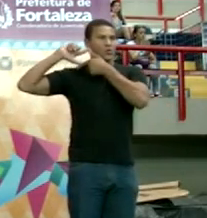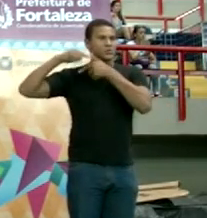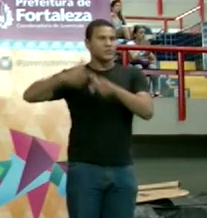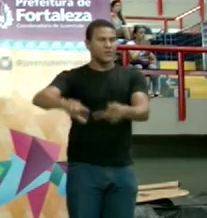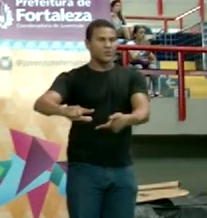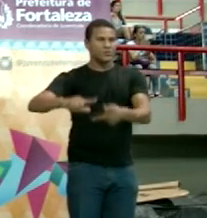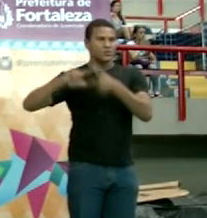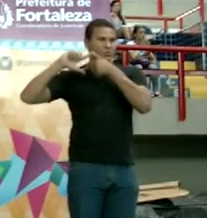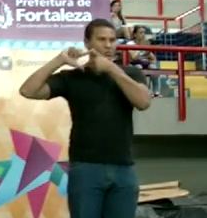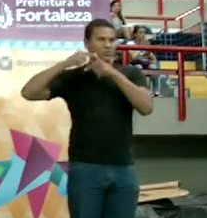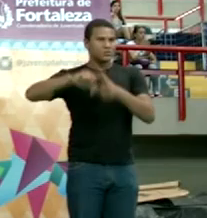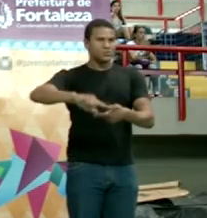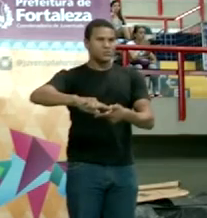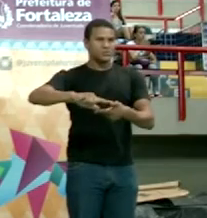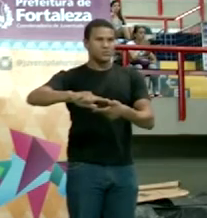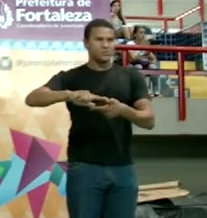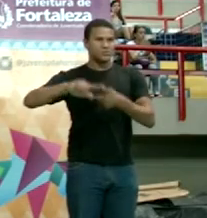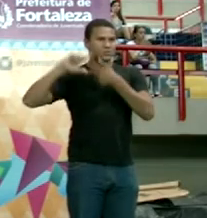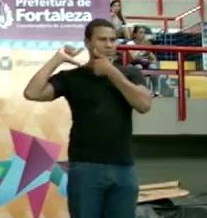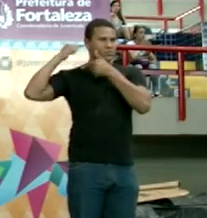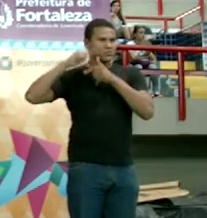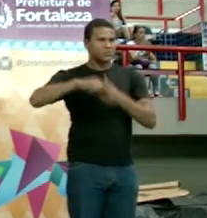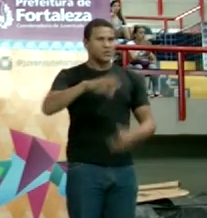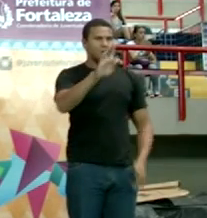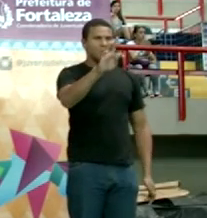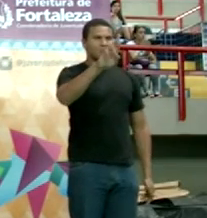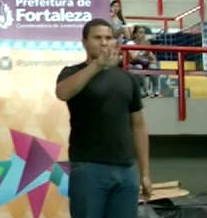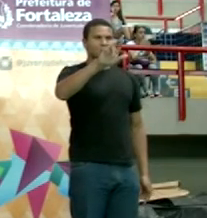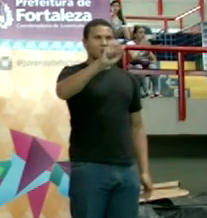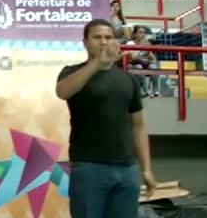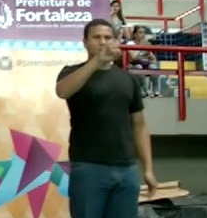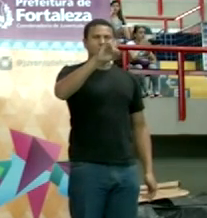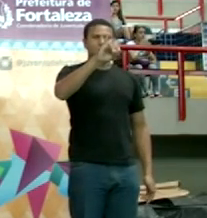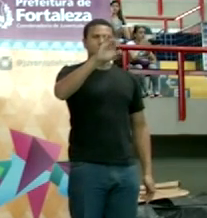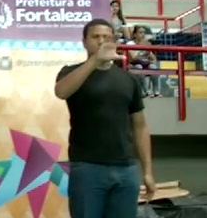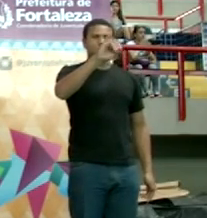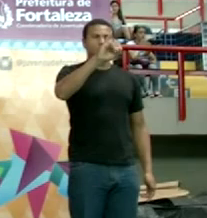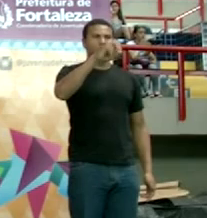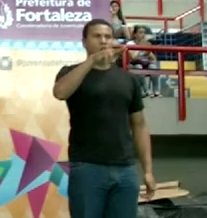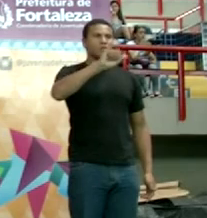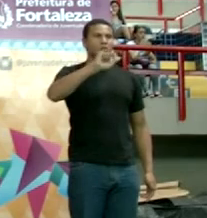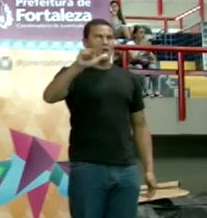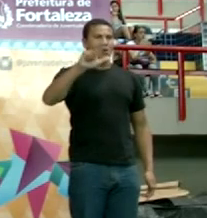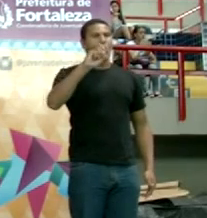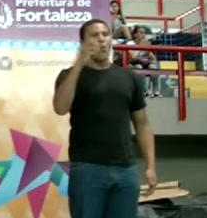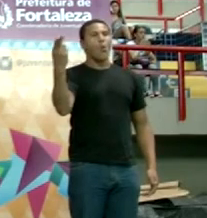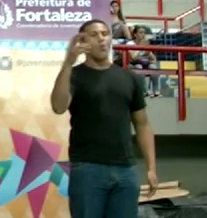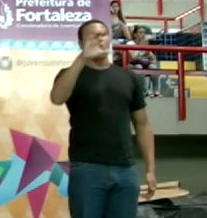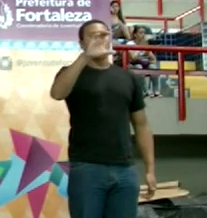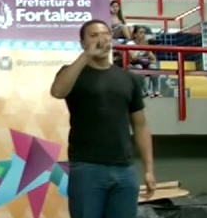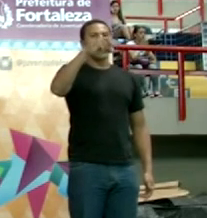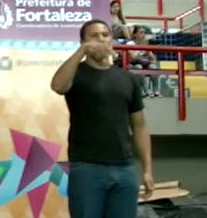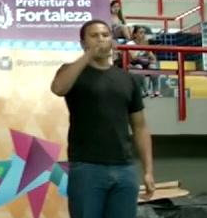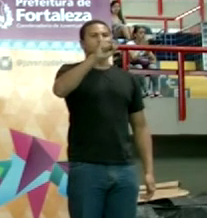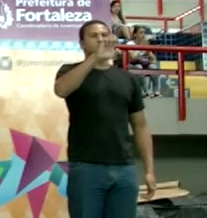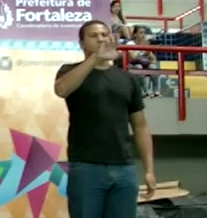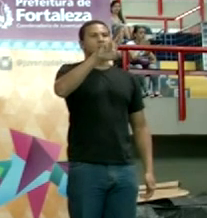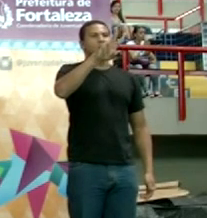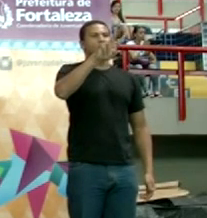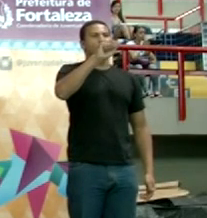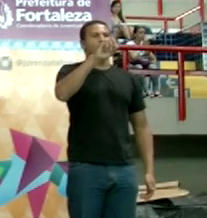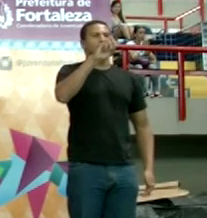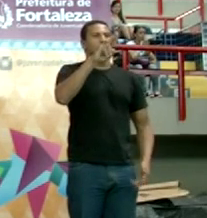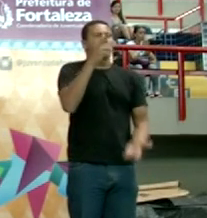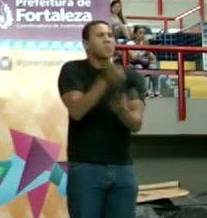Quando, no resultado das eleições, a maioria da Câmara for o pessoal do Partido Liberal que ganhar a